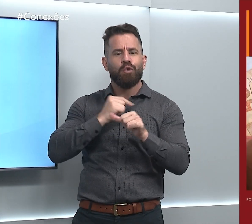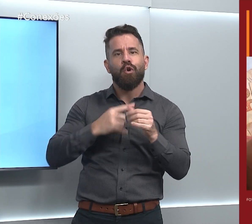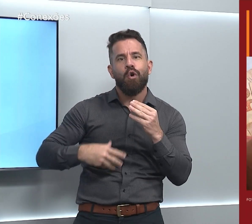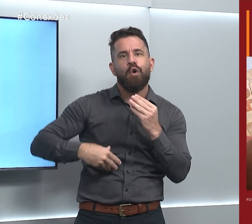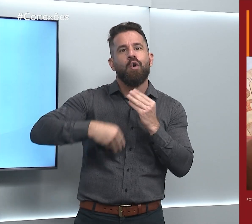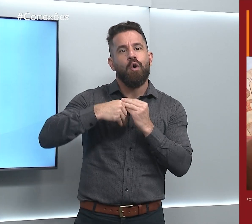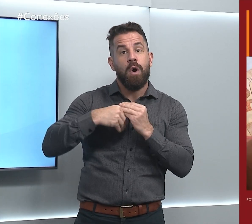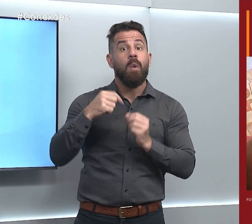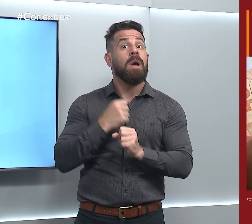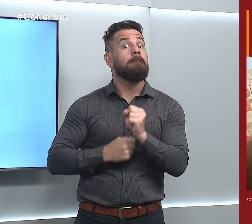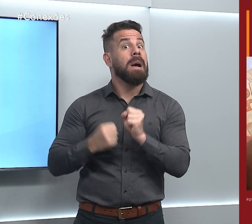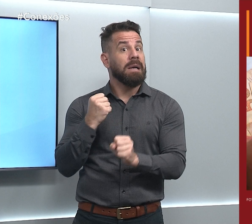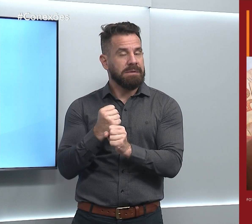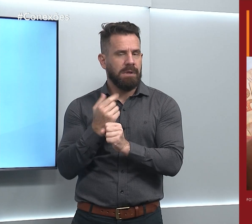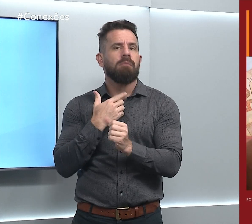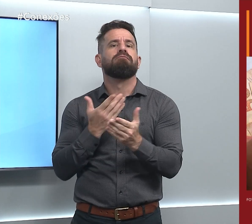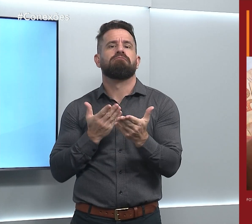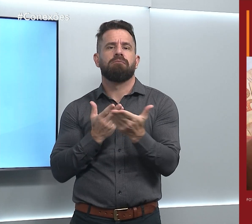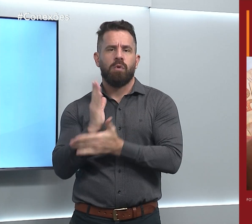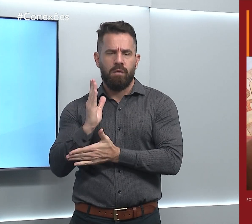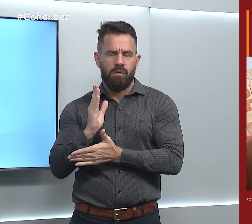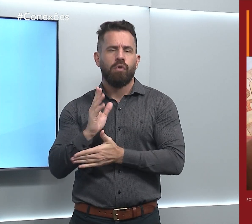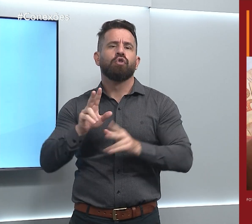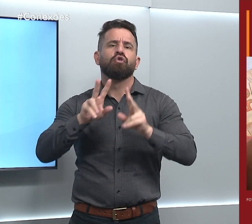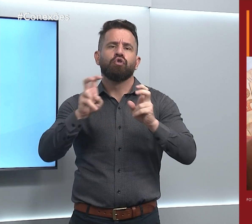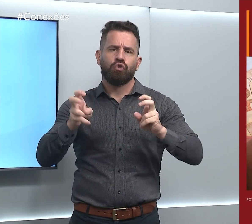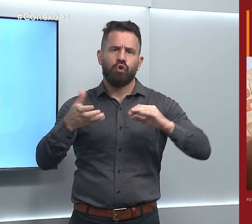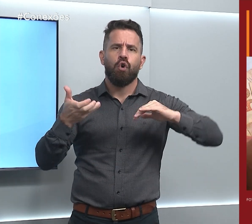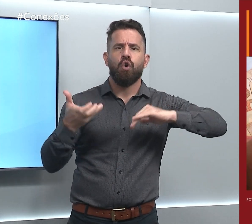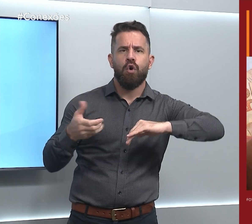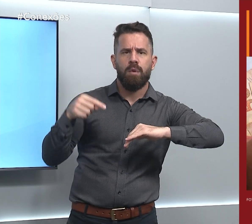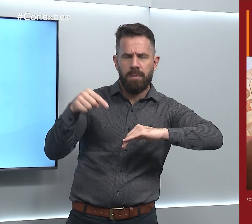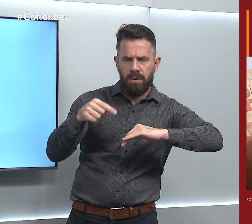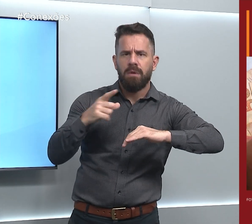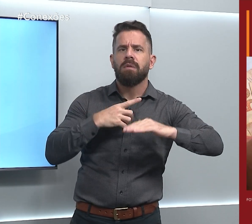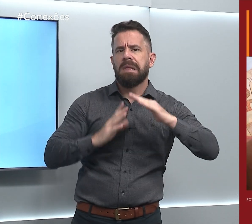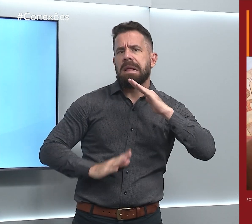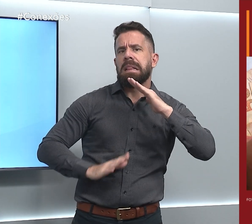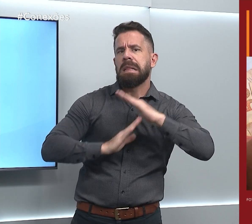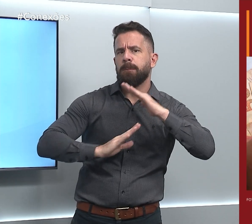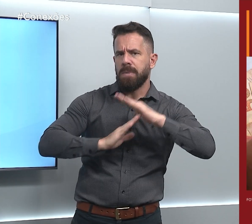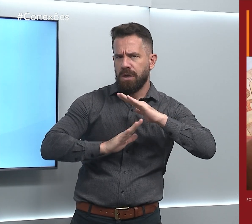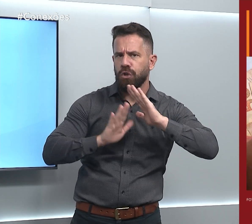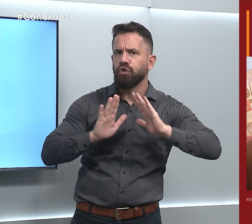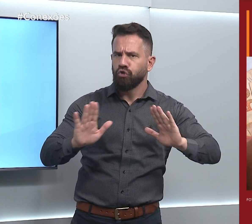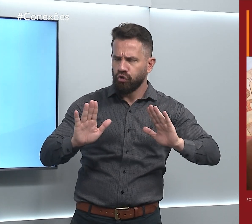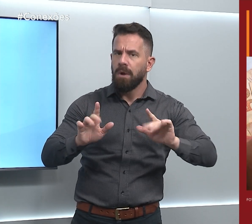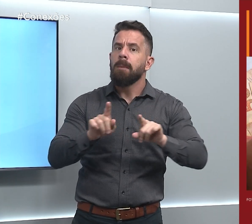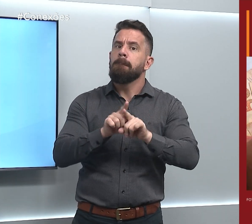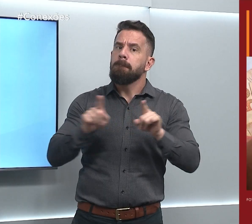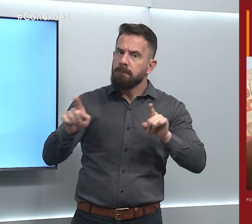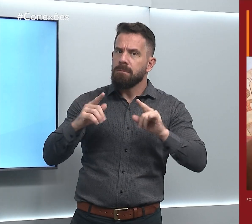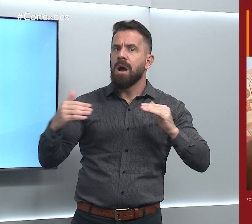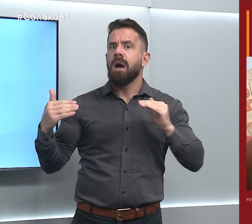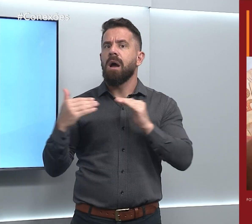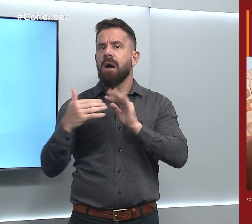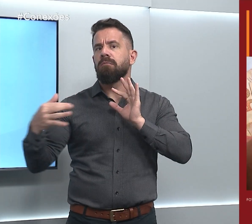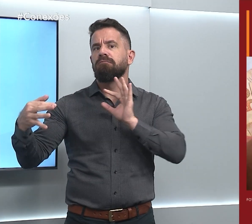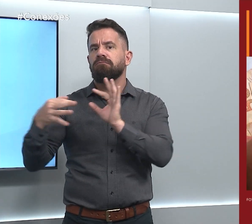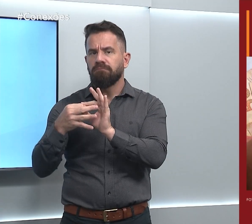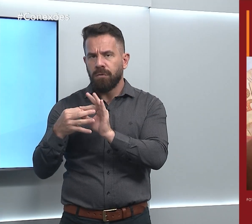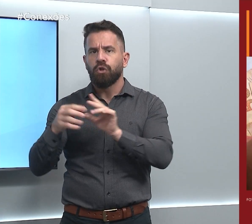a nova regra do Congresso Nacional de limitar a atualização do salário mínimo de acordo com o novo arcabouço